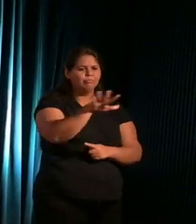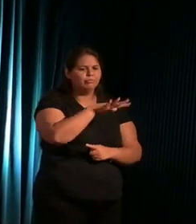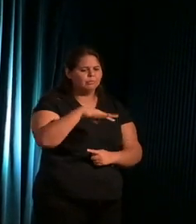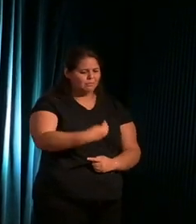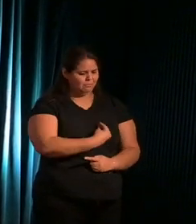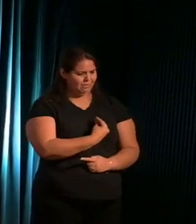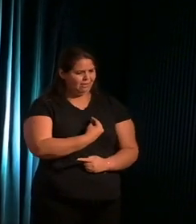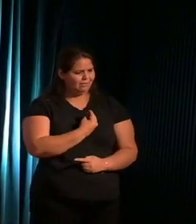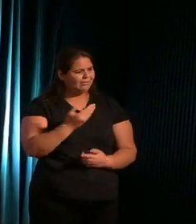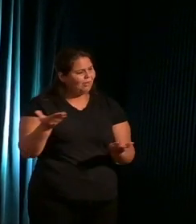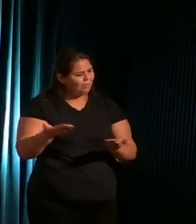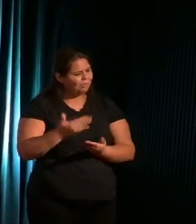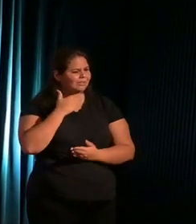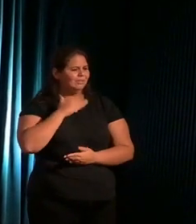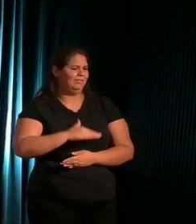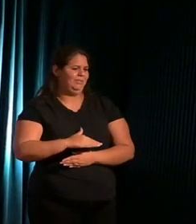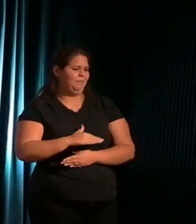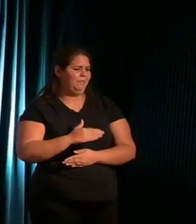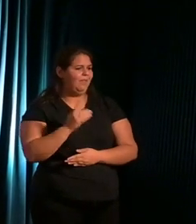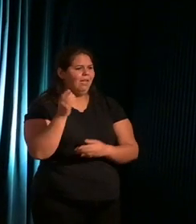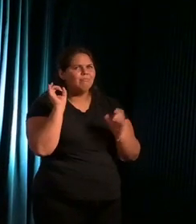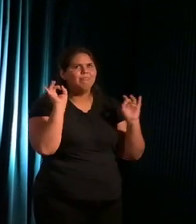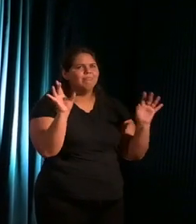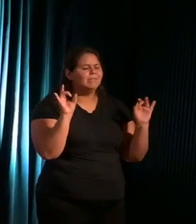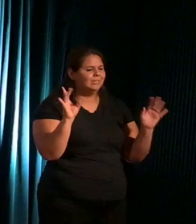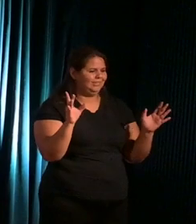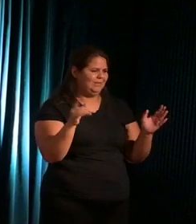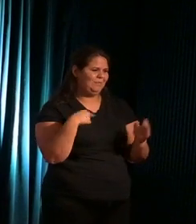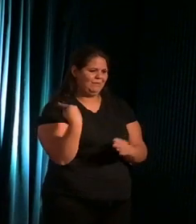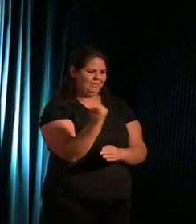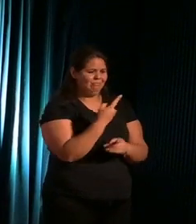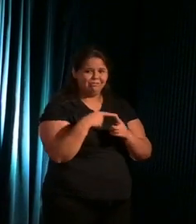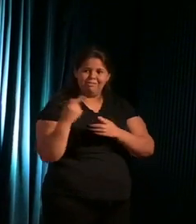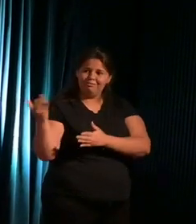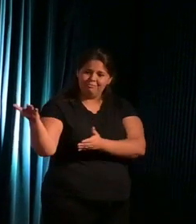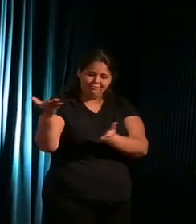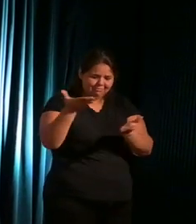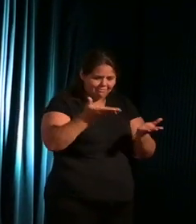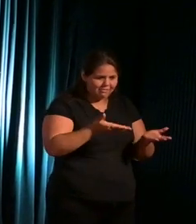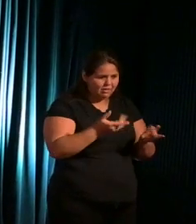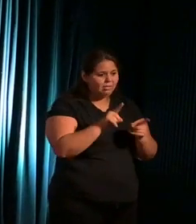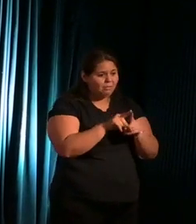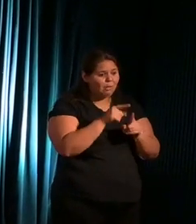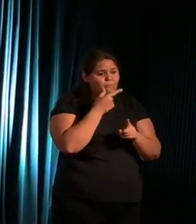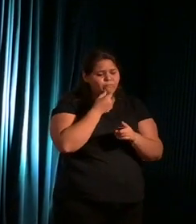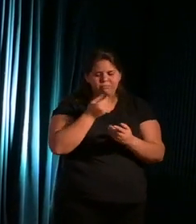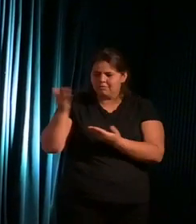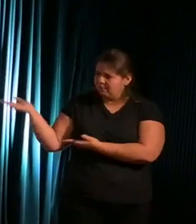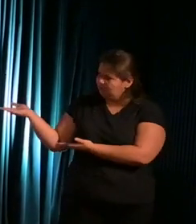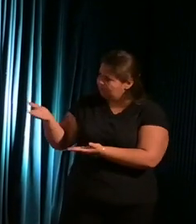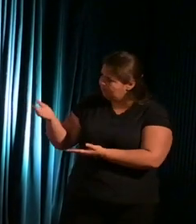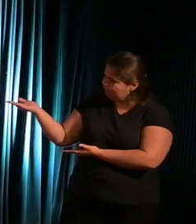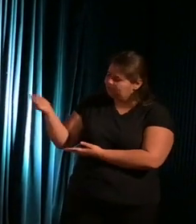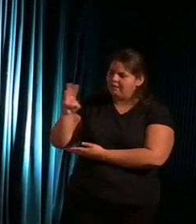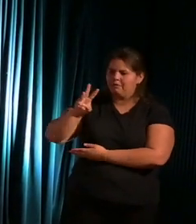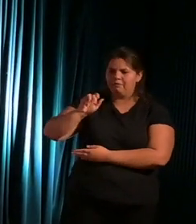todos nessa tarde, né? É um momento muito especial para a gente estar recebendo nosso querido Walter Firmo